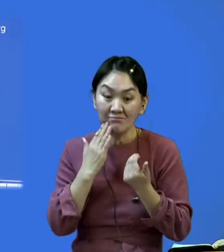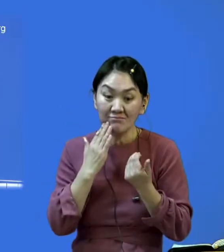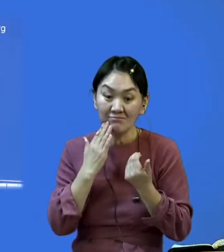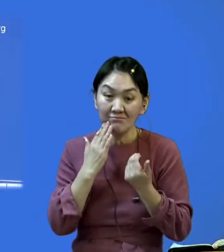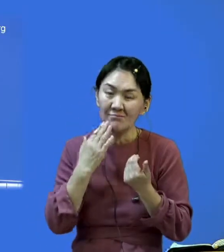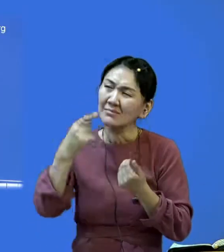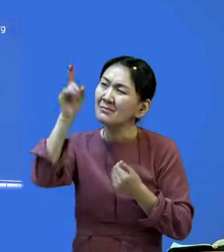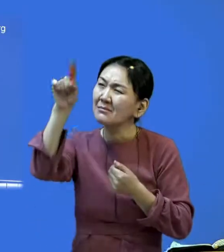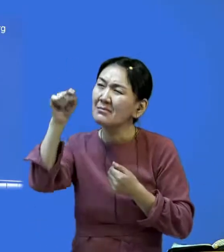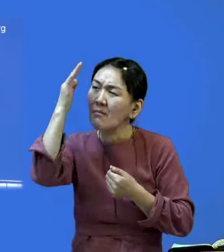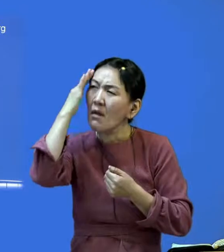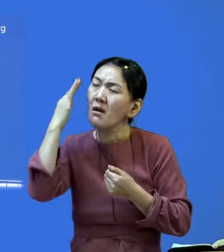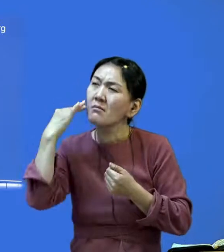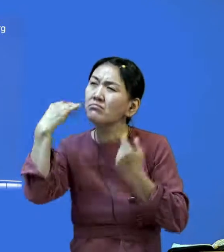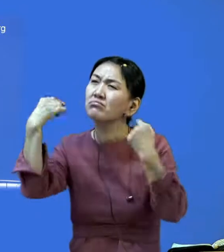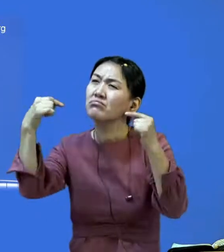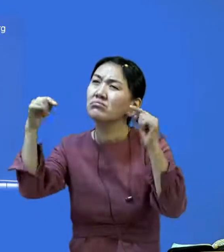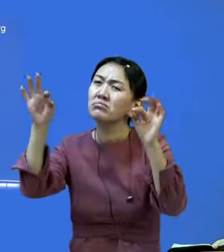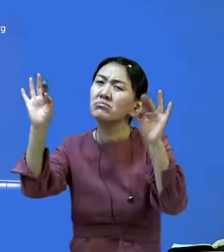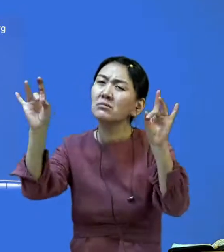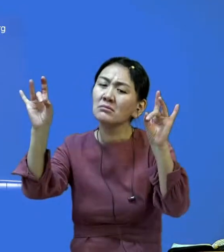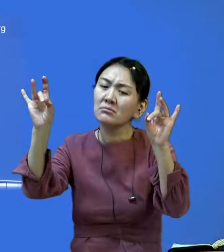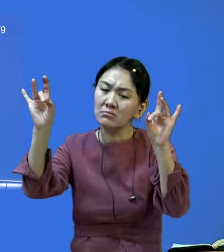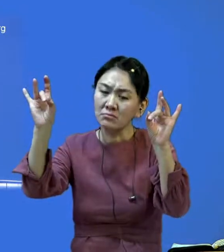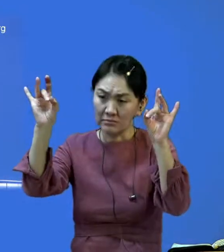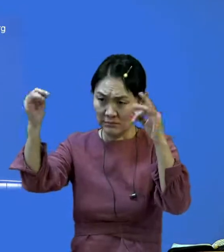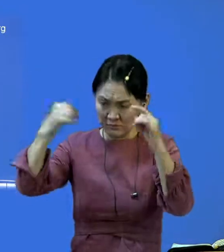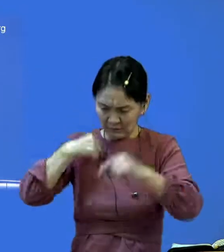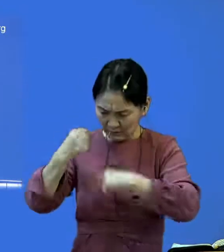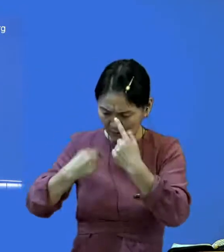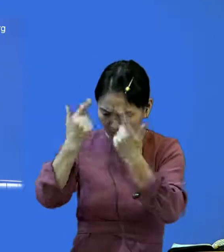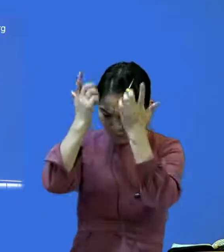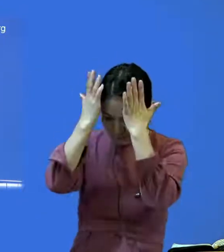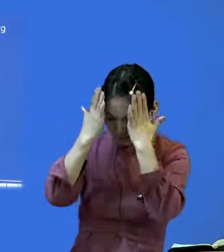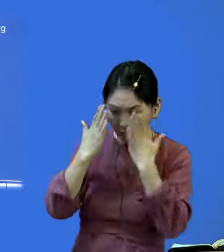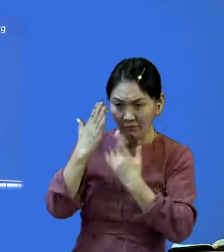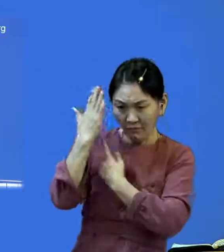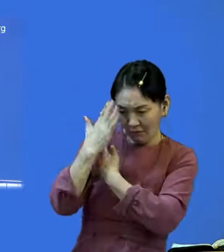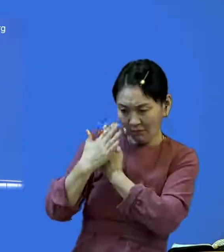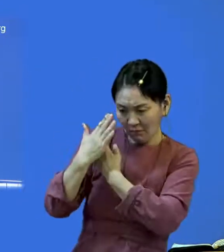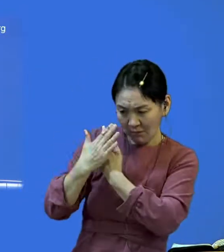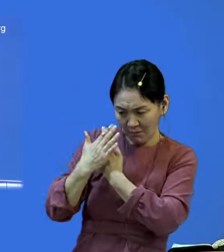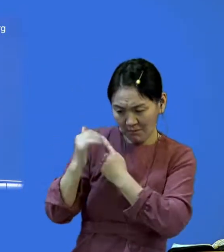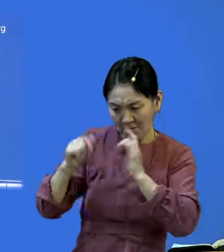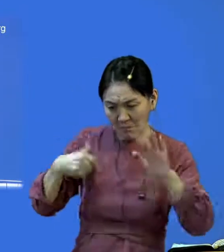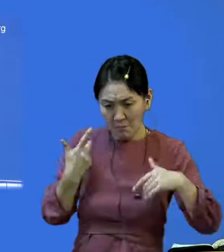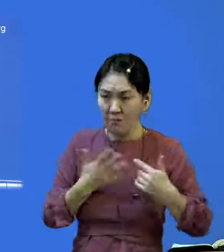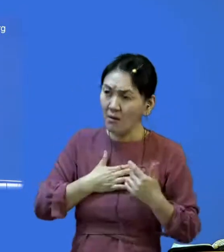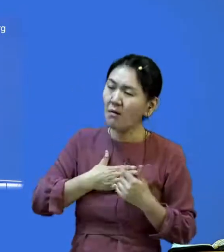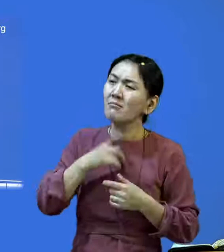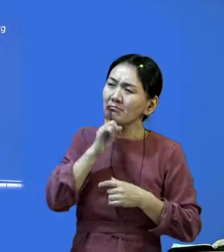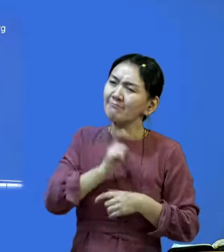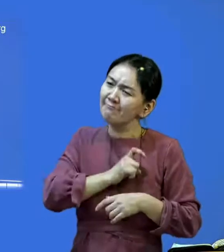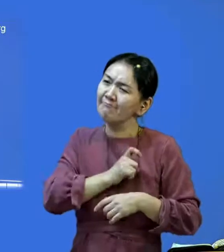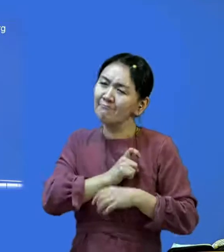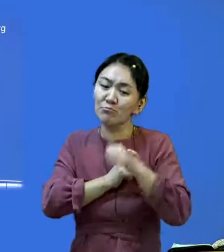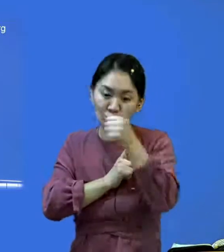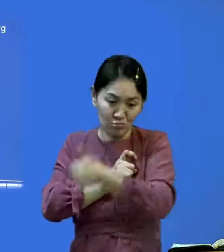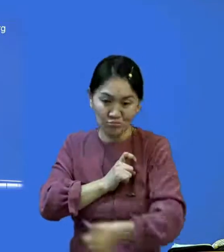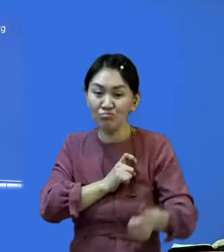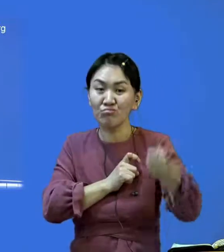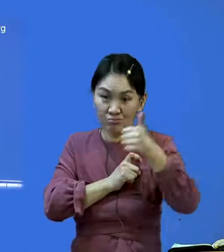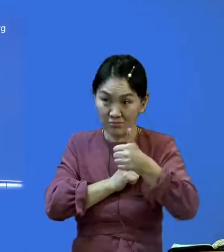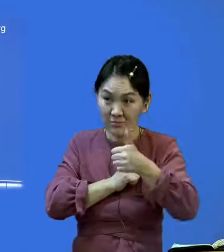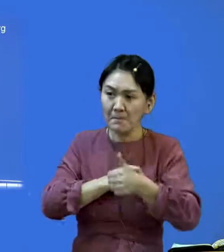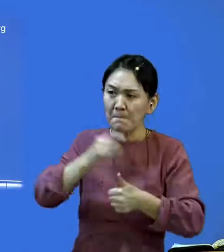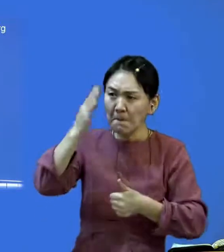сайн мэдж, эцэг их нь өөрийг нь хайрладаг, баярладаг байгаа ч эцэг